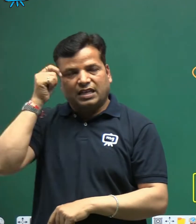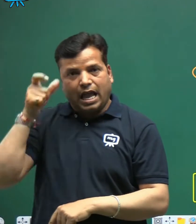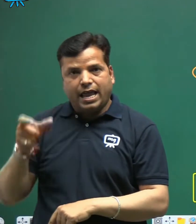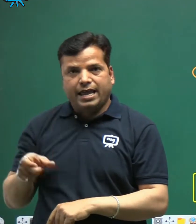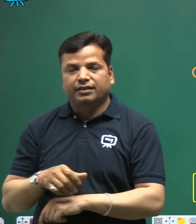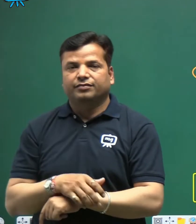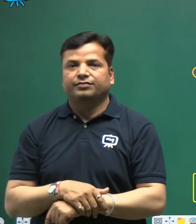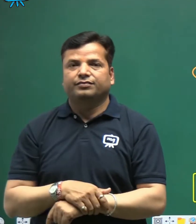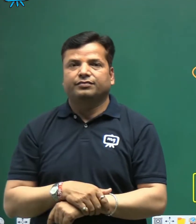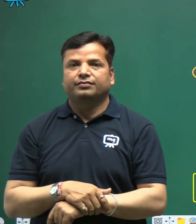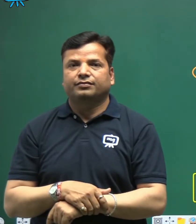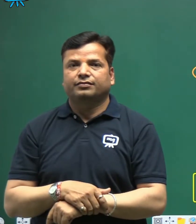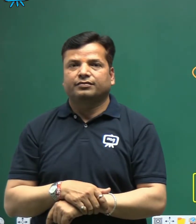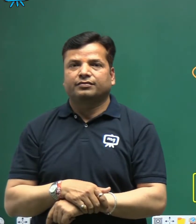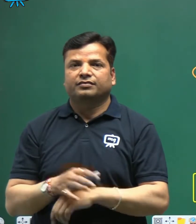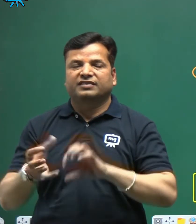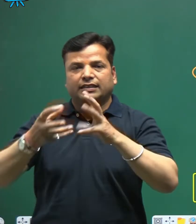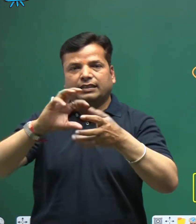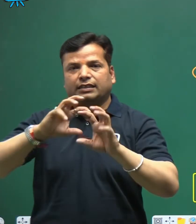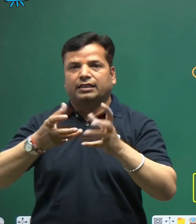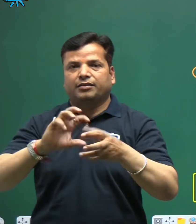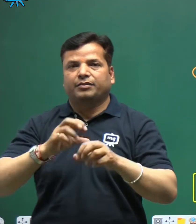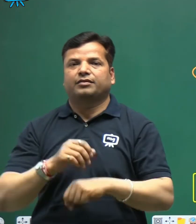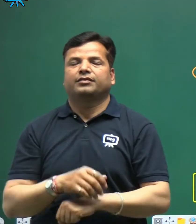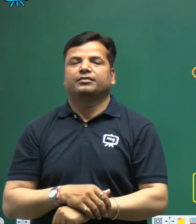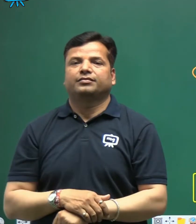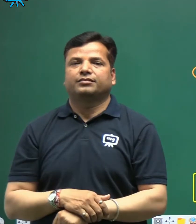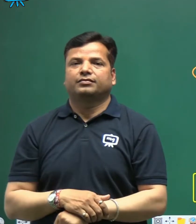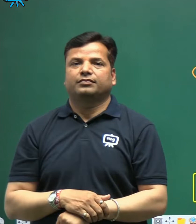erect, स्थापित करना,